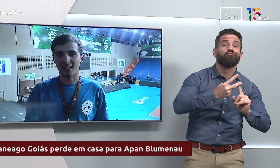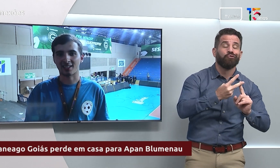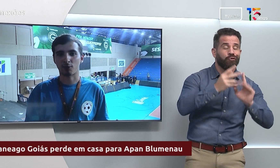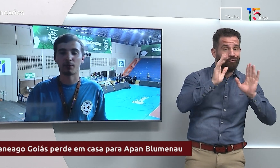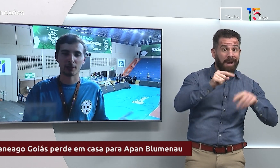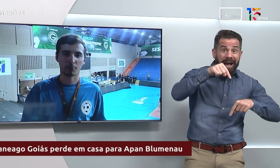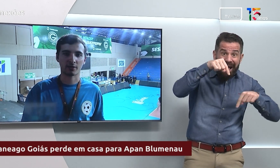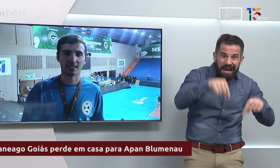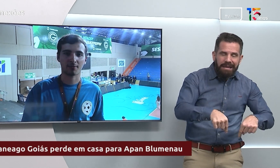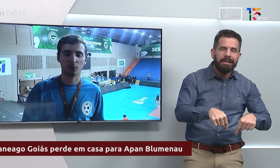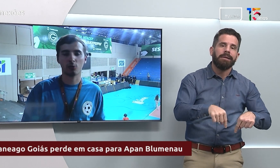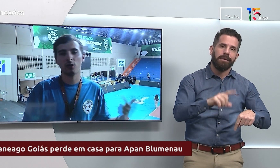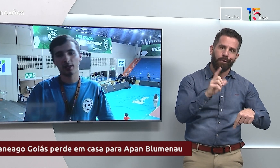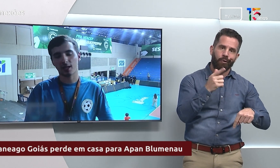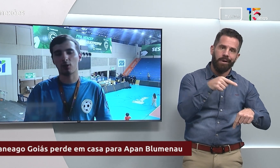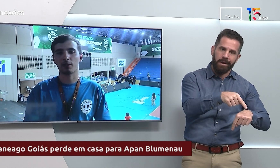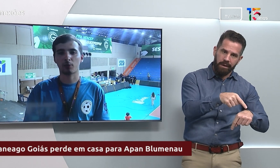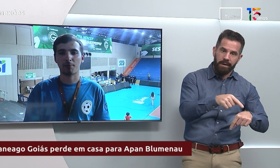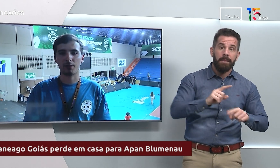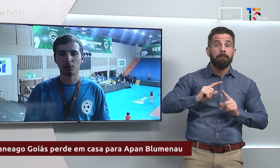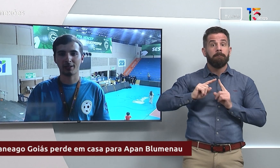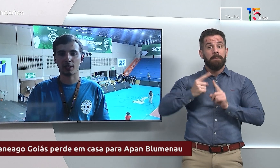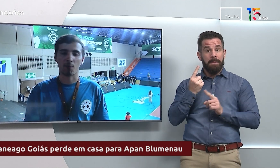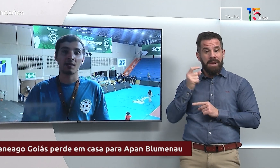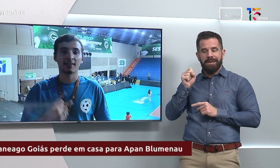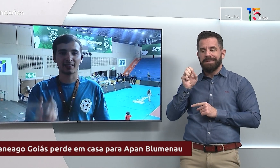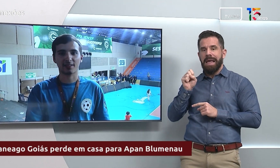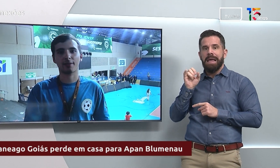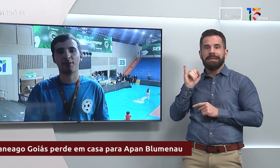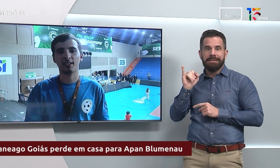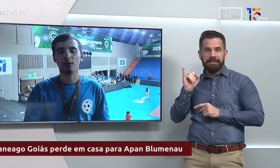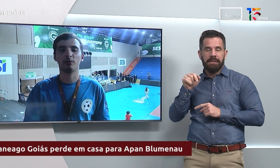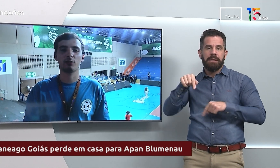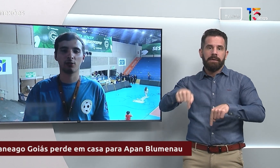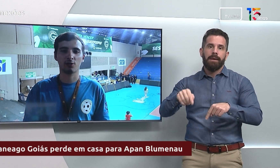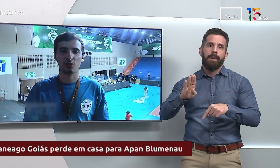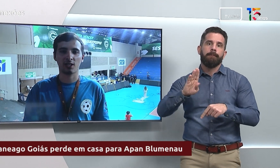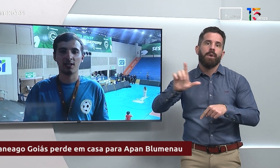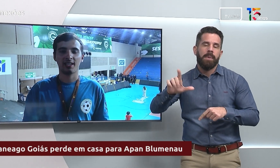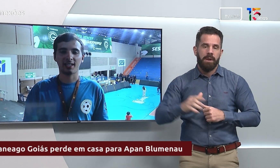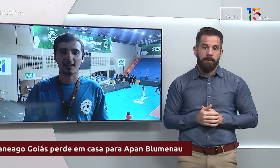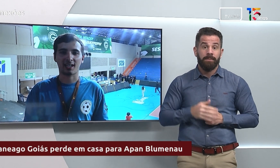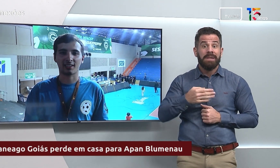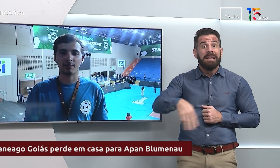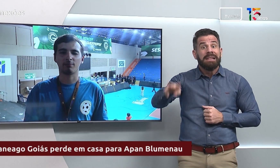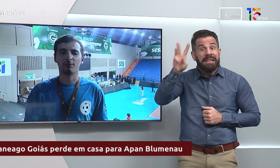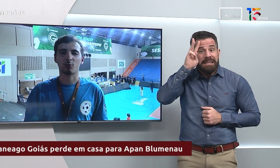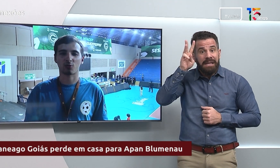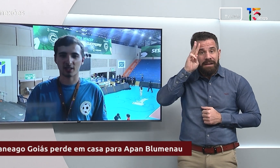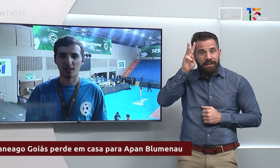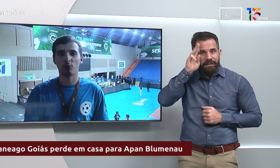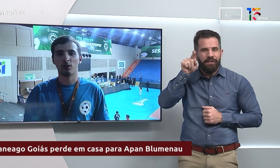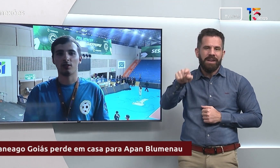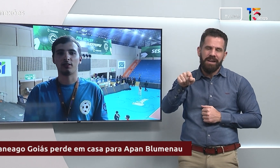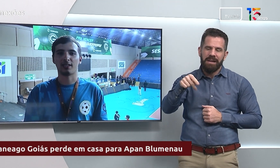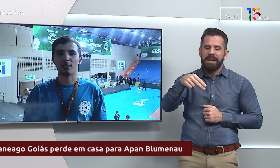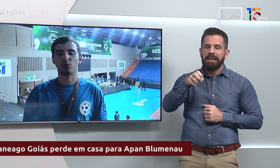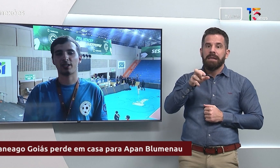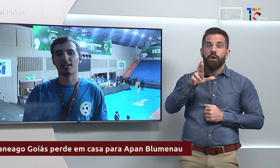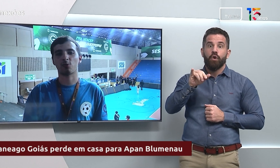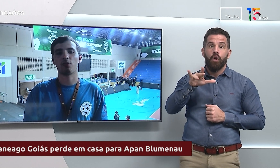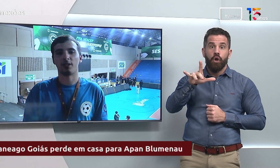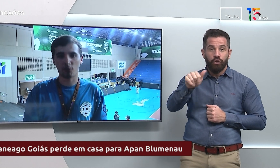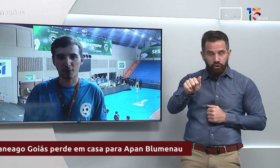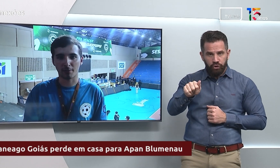em casa. O primeiro para o SESI Bauru e agora para o APAM Blumenau. Na terça-feira, o Neurologia encara o Suzano lá